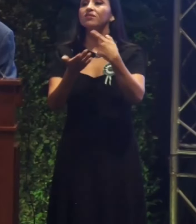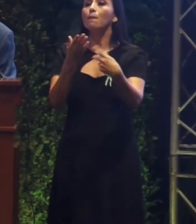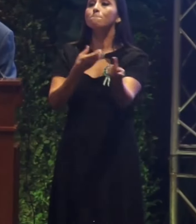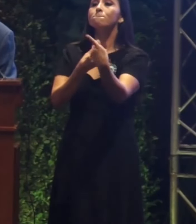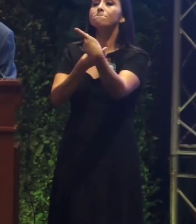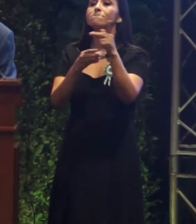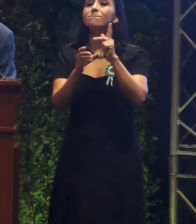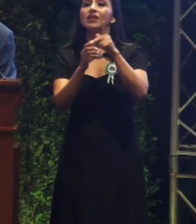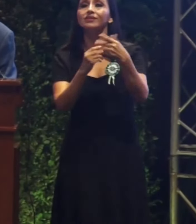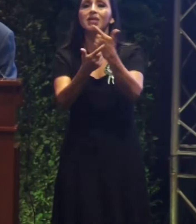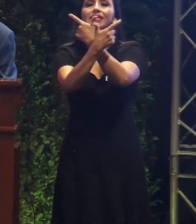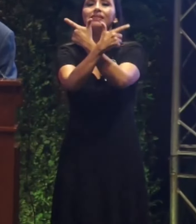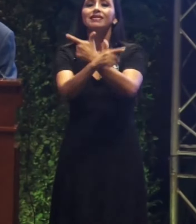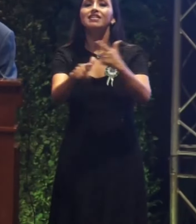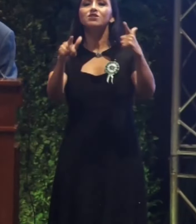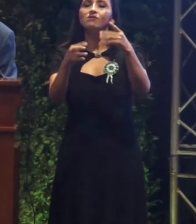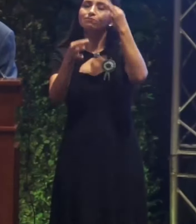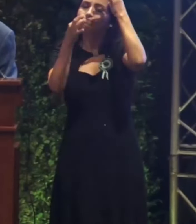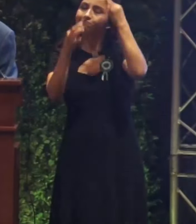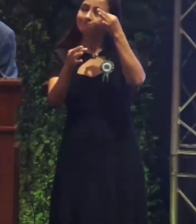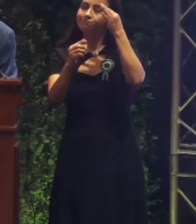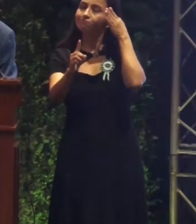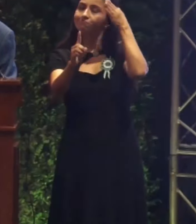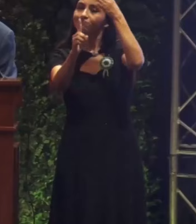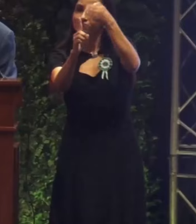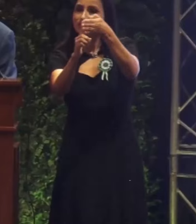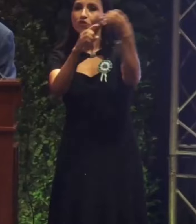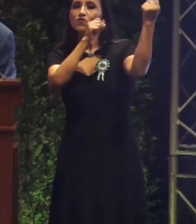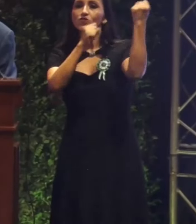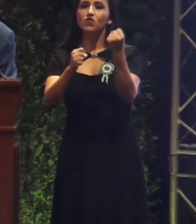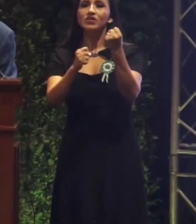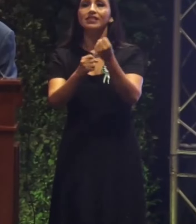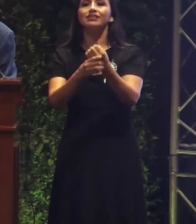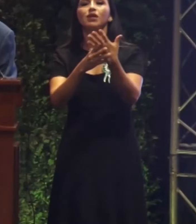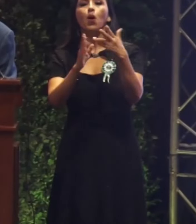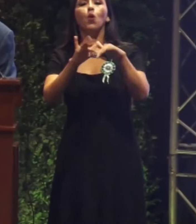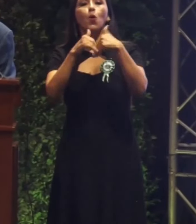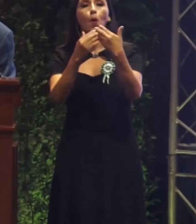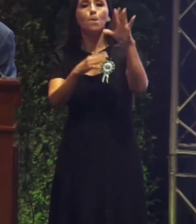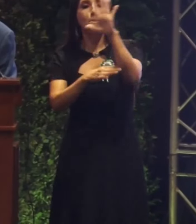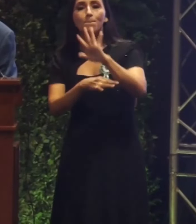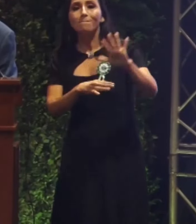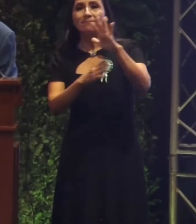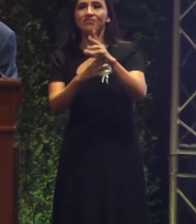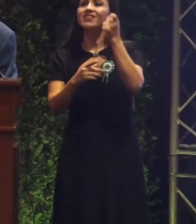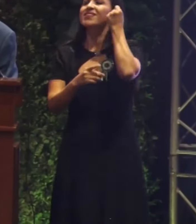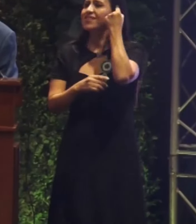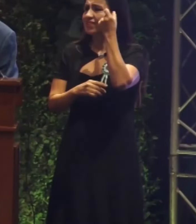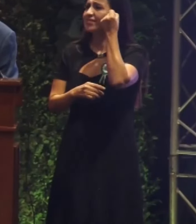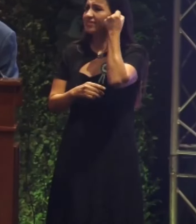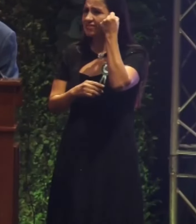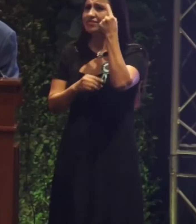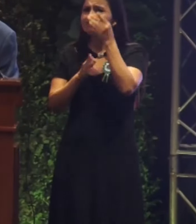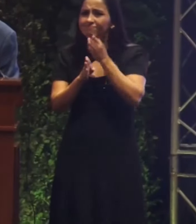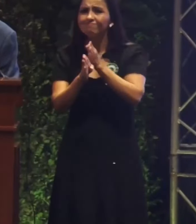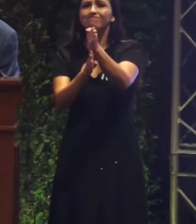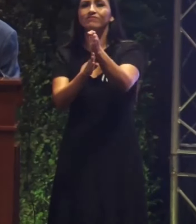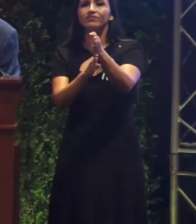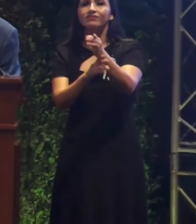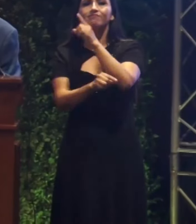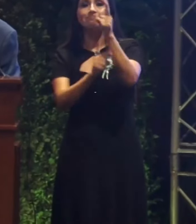participamos como cruceños libres de definir nuestro destino en la fundación de la República porque los patriotas entendieron que ese era el camino